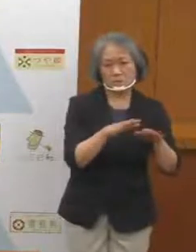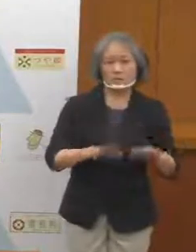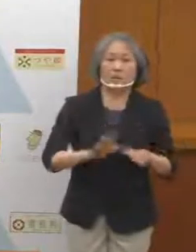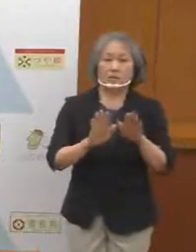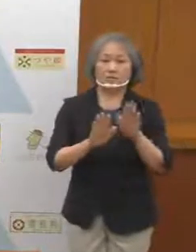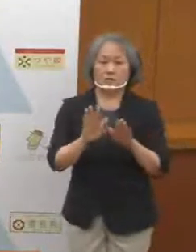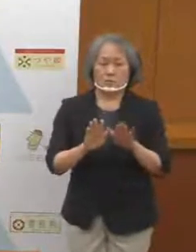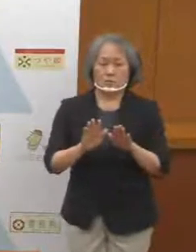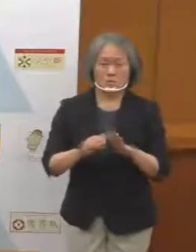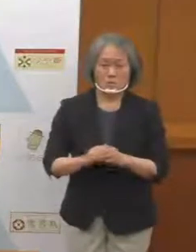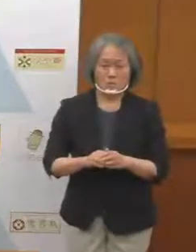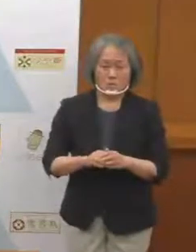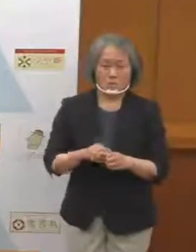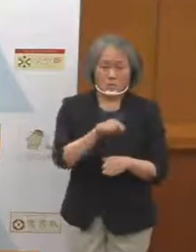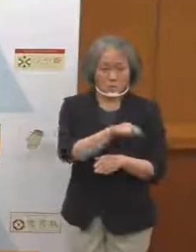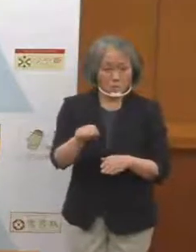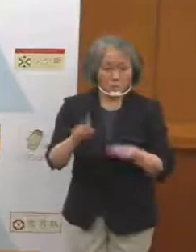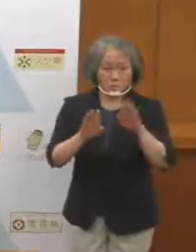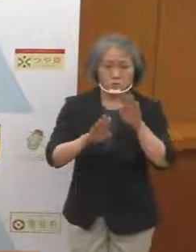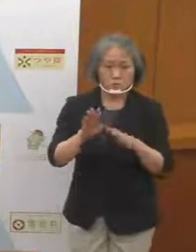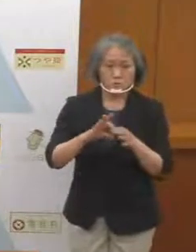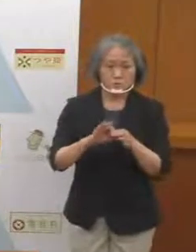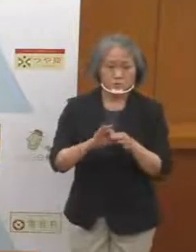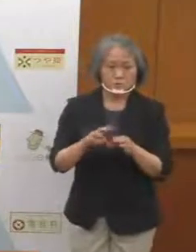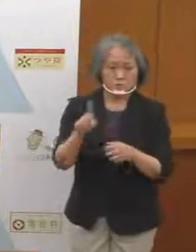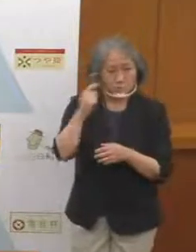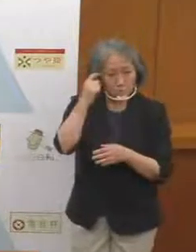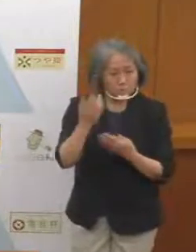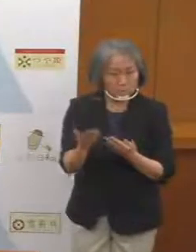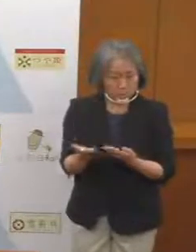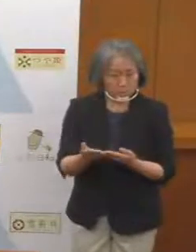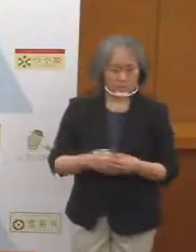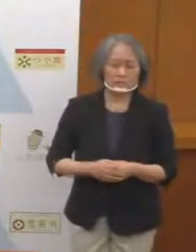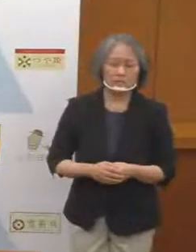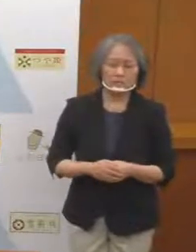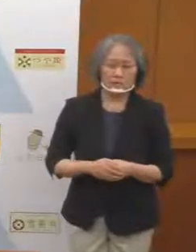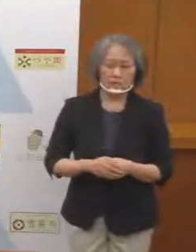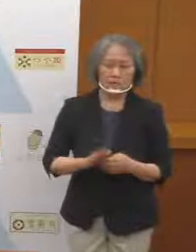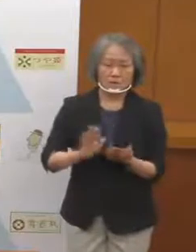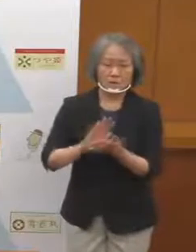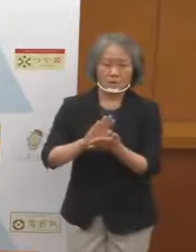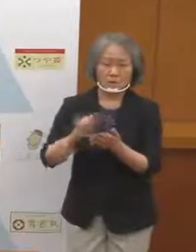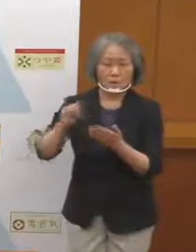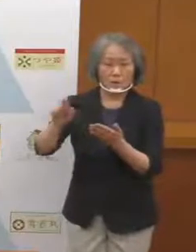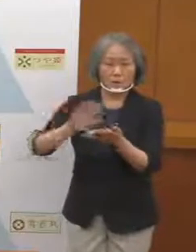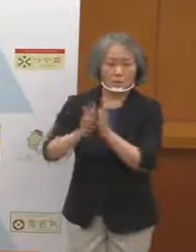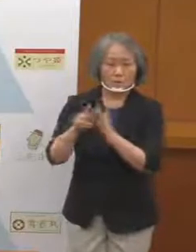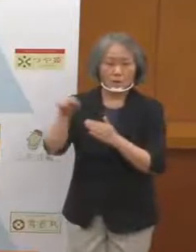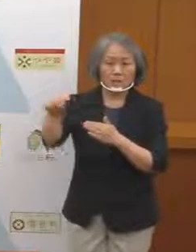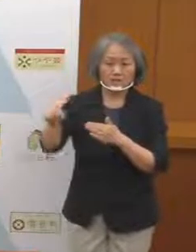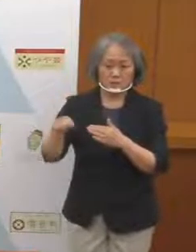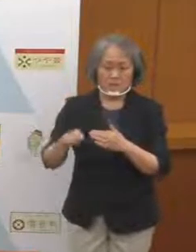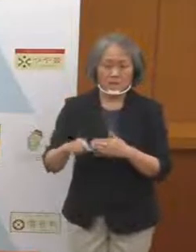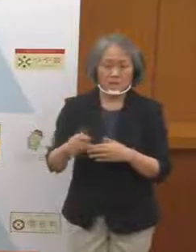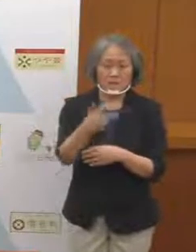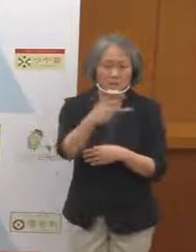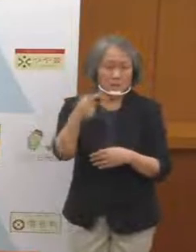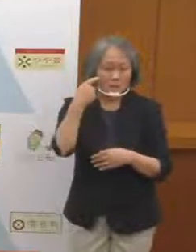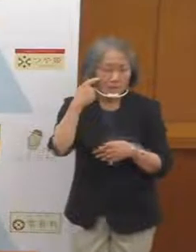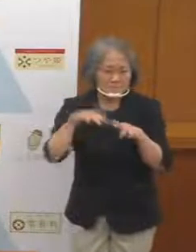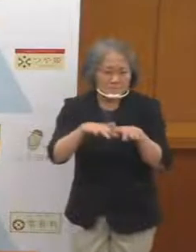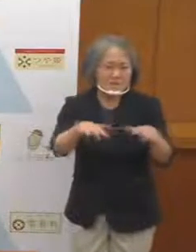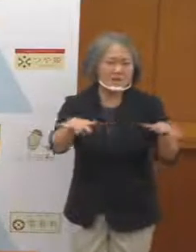知事をこれどういう風におかん受け止めているのかあの他の県では問題の端に張り欠けているという